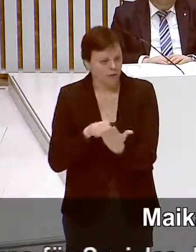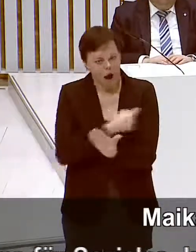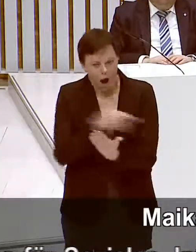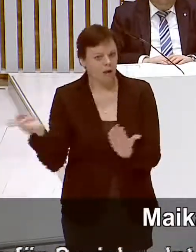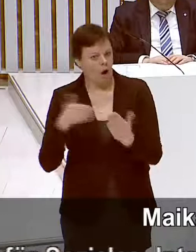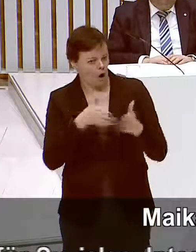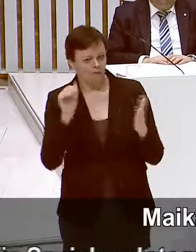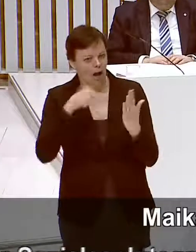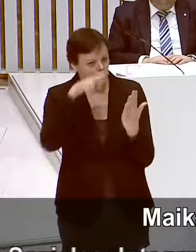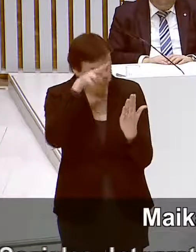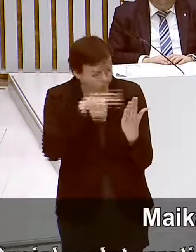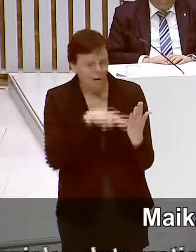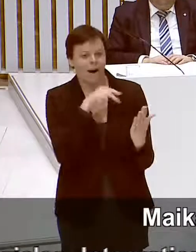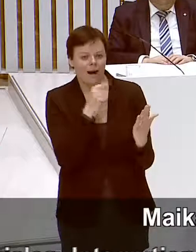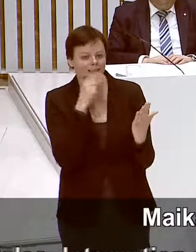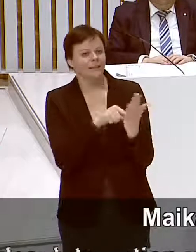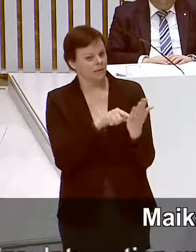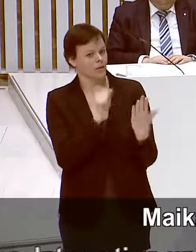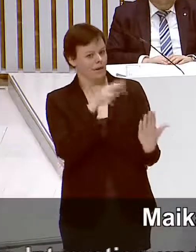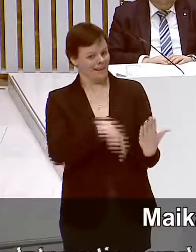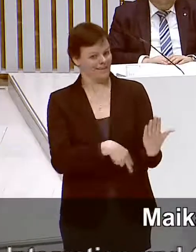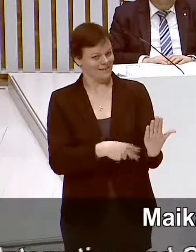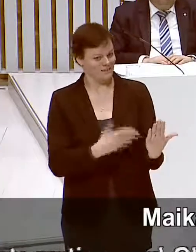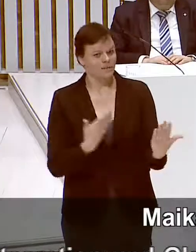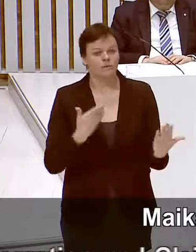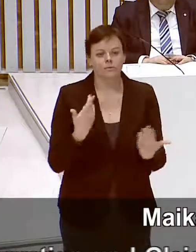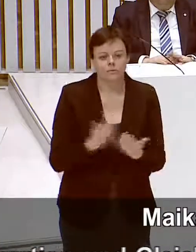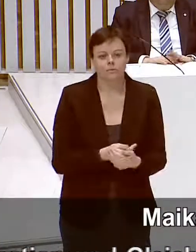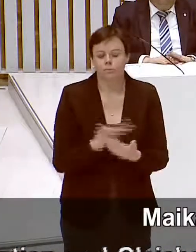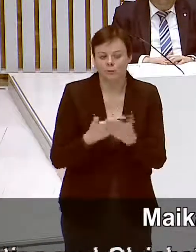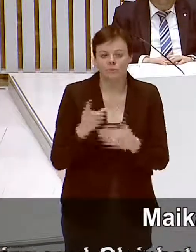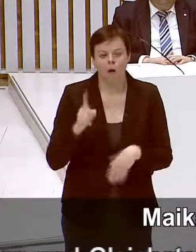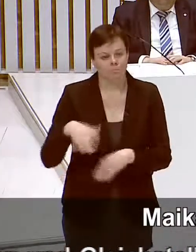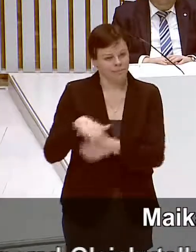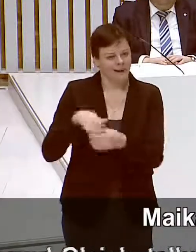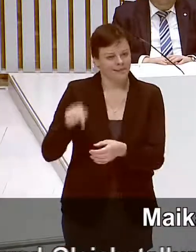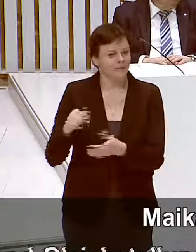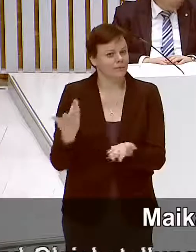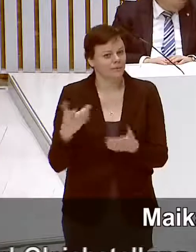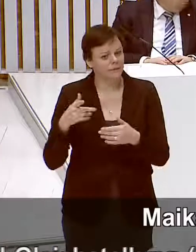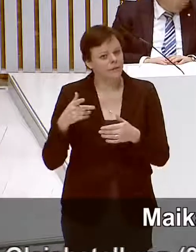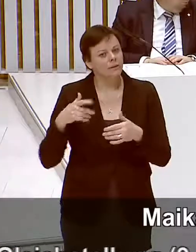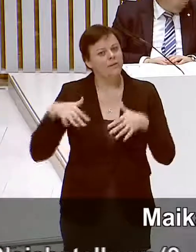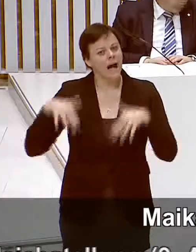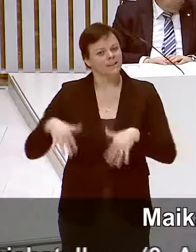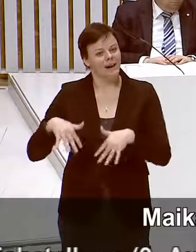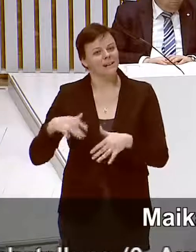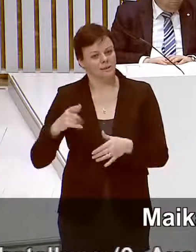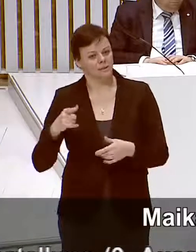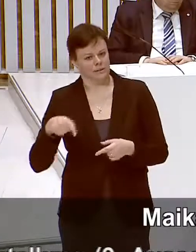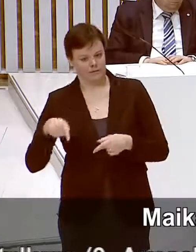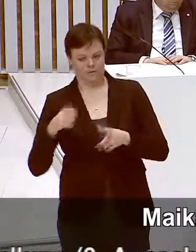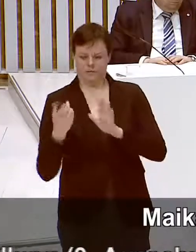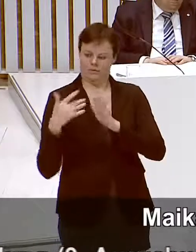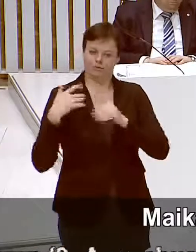überschaubar und lesbar sein. Dass im Bereich Daseinsvorsorge Chancen der Digitalung nicht genutzt werden,